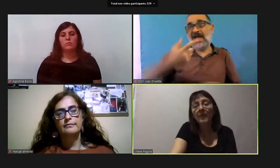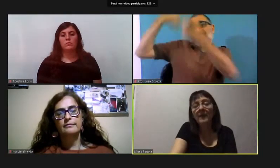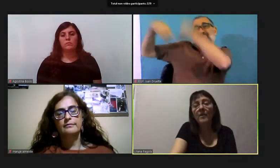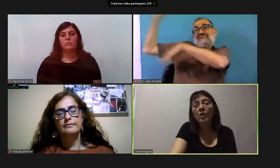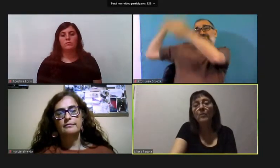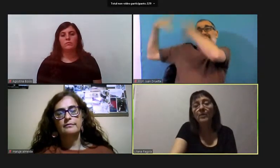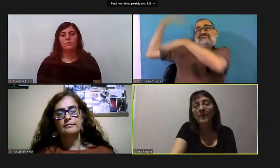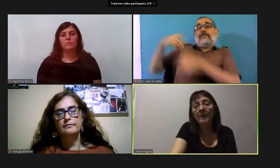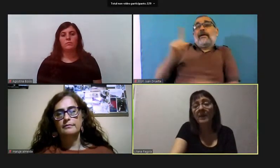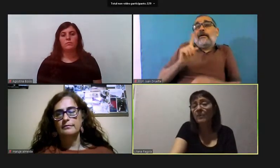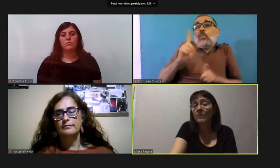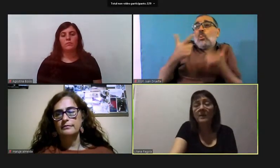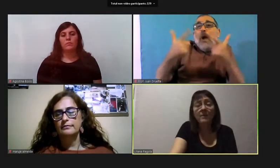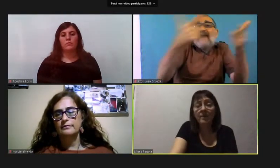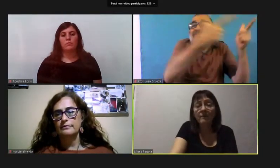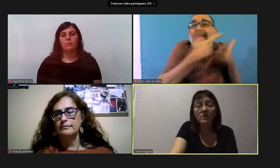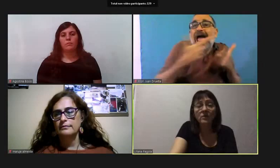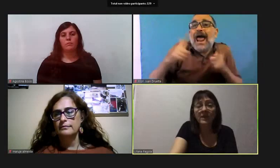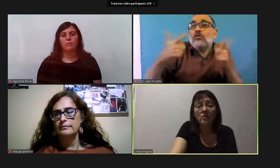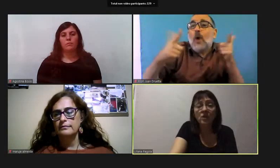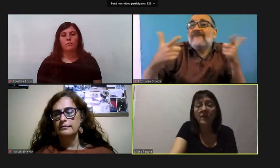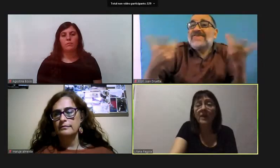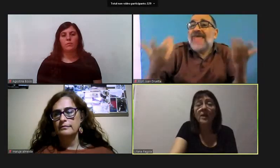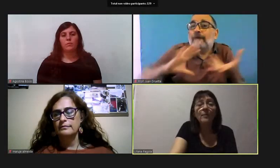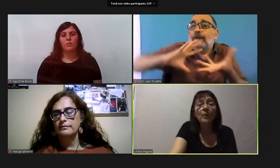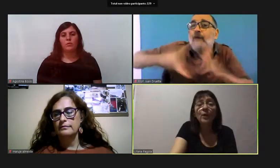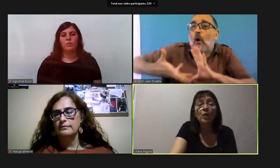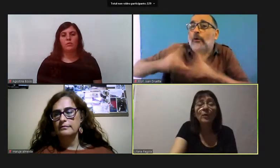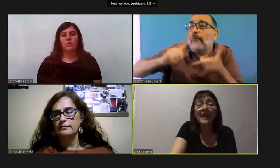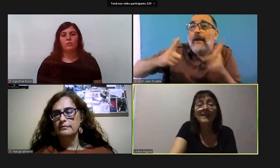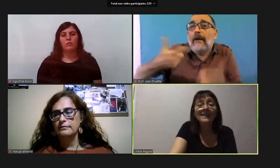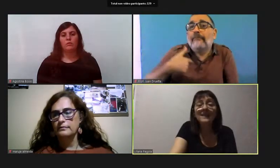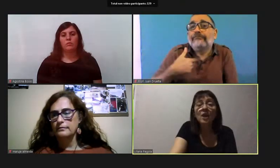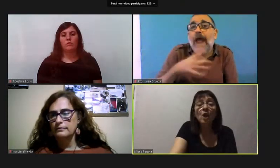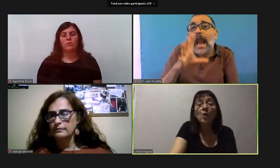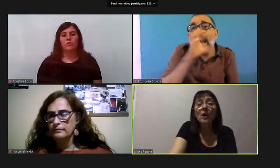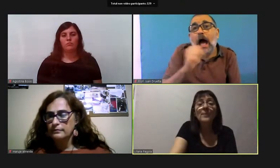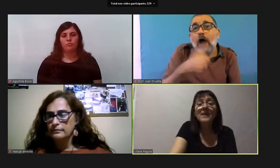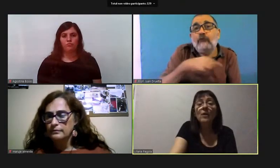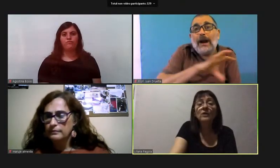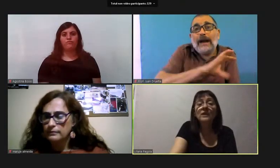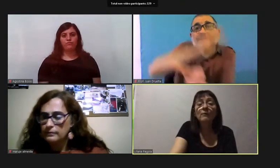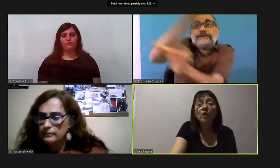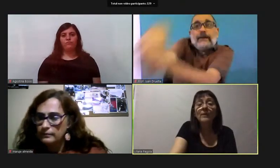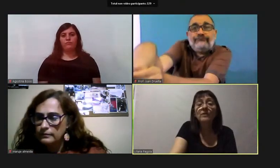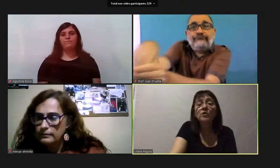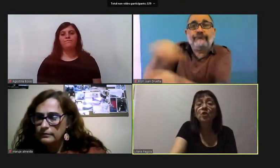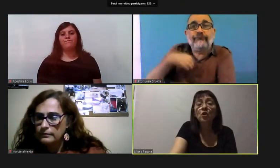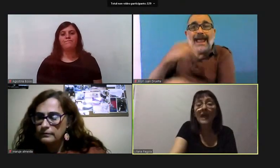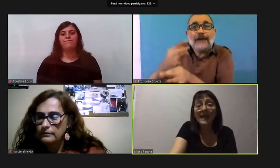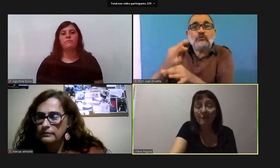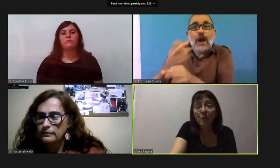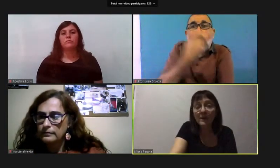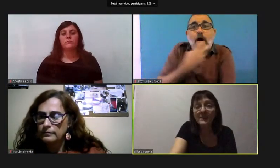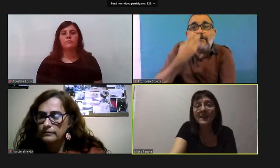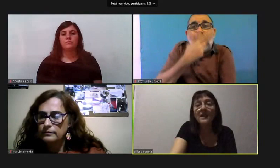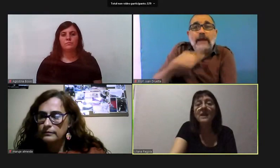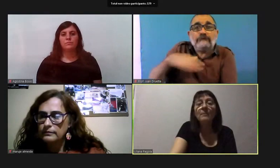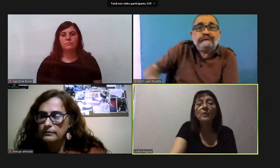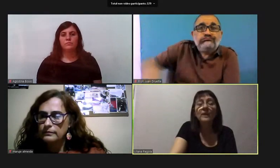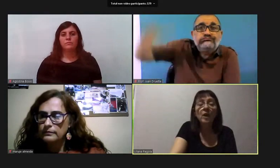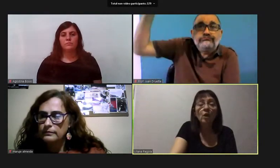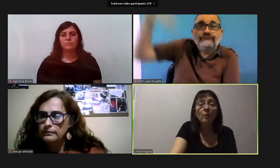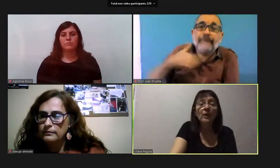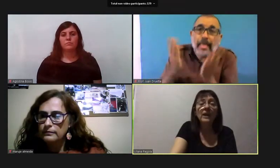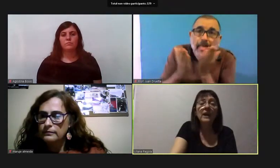Por los médicos, por mi mamá, por más que mi mamá era sorda, pero bueno, como que antes no había otra forma. Entonces yo a la fuerza